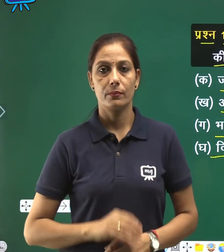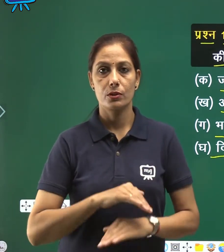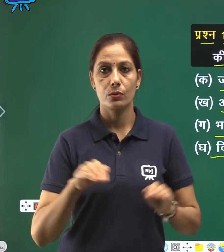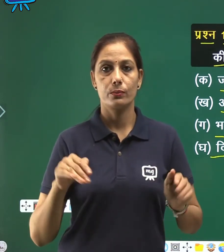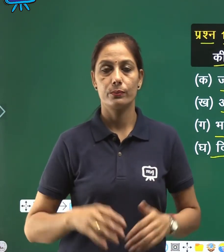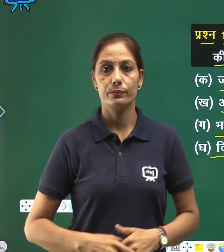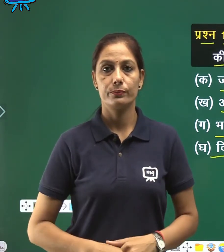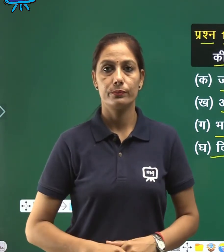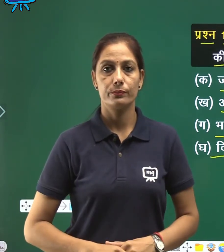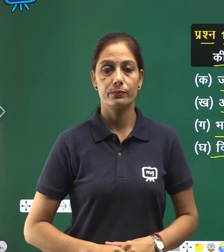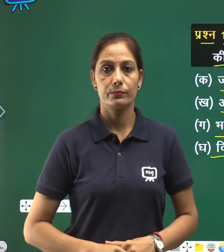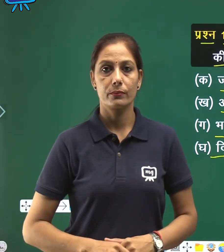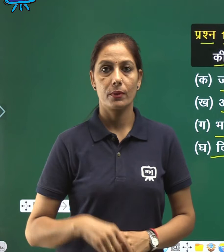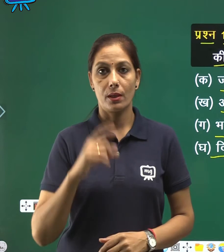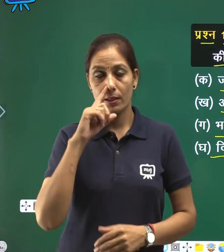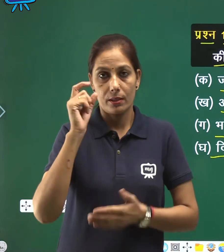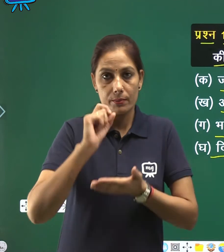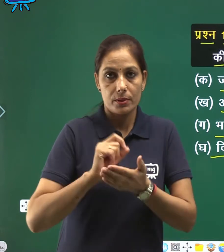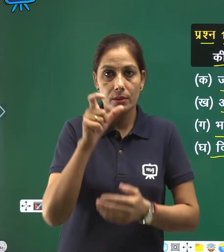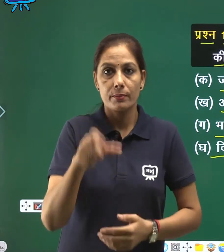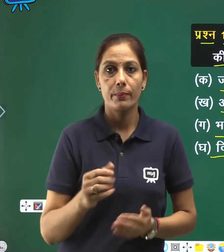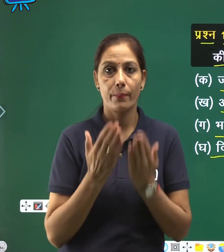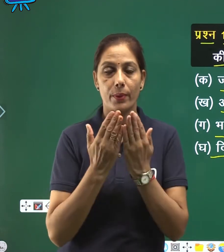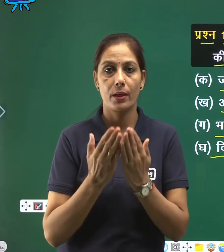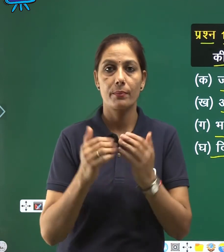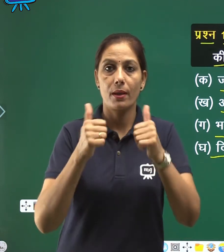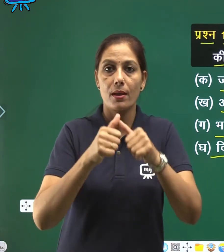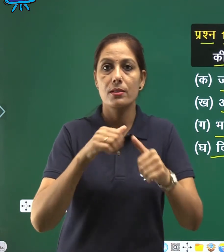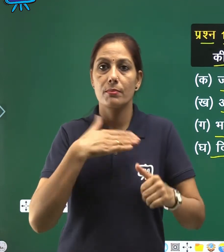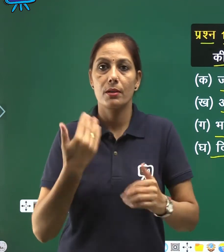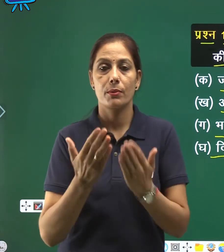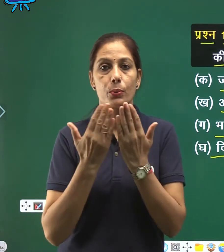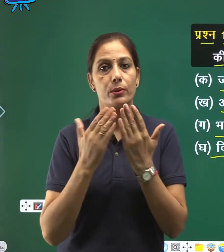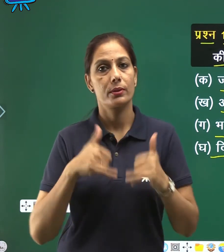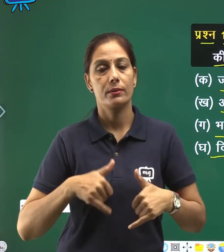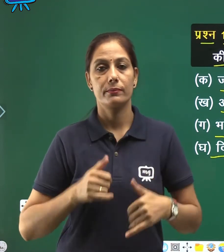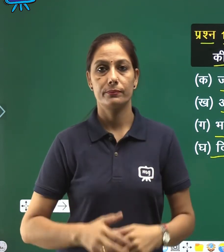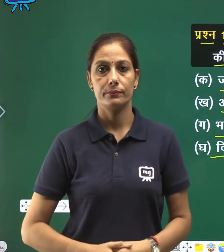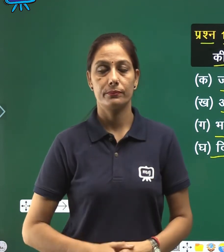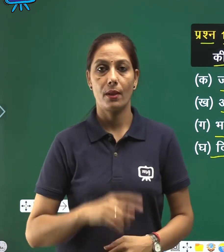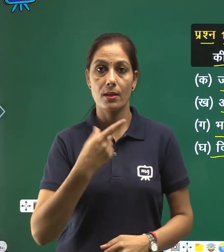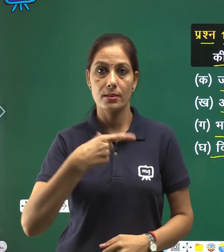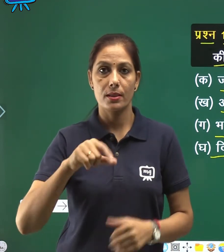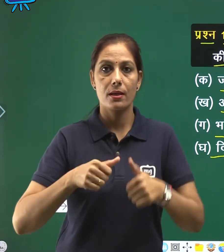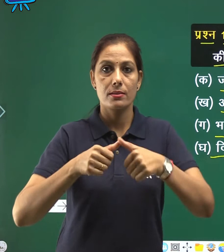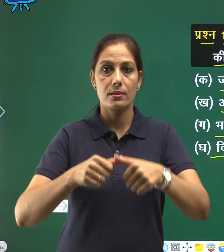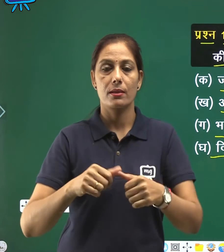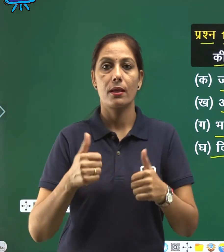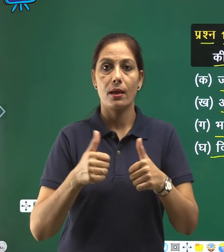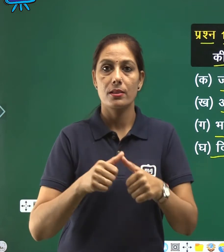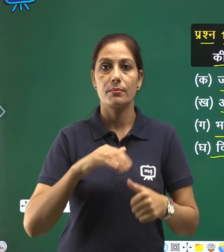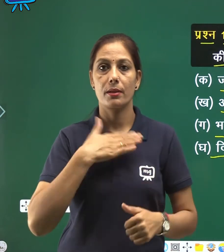बच्चों, लेखिका की पढ़ाई अजमेर में हुई थी। सही उत्तर है